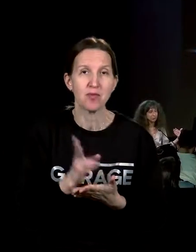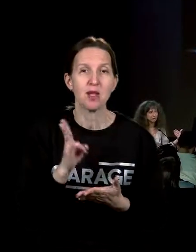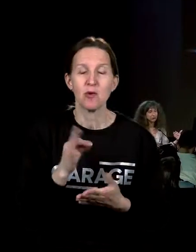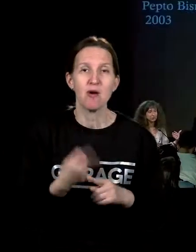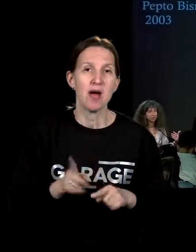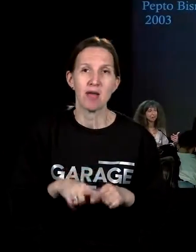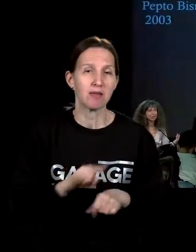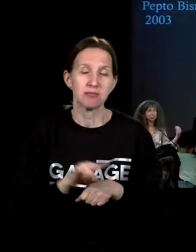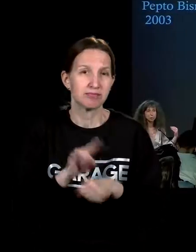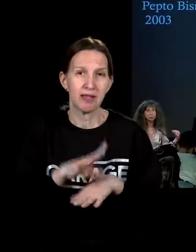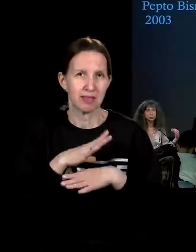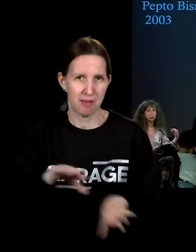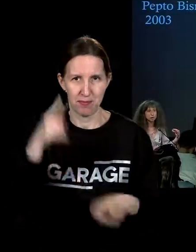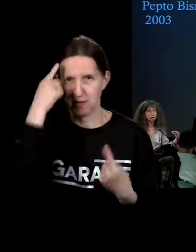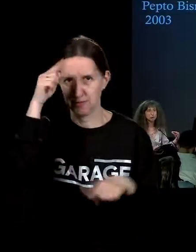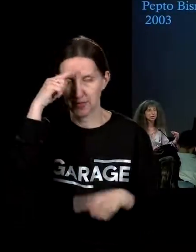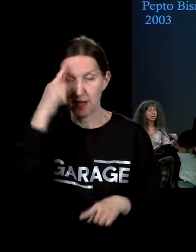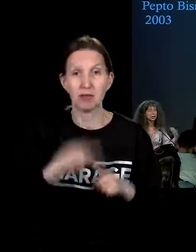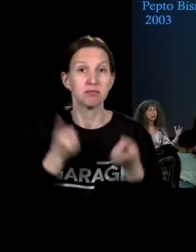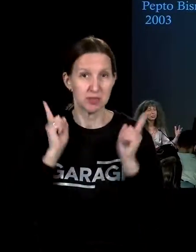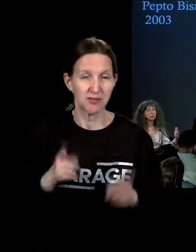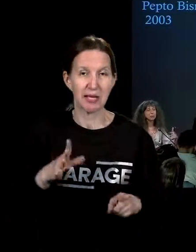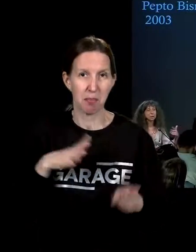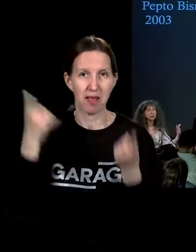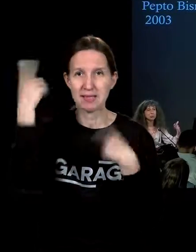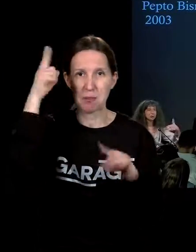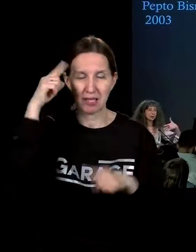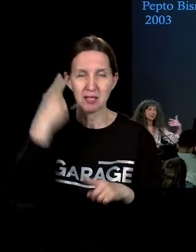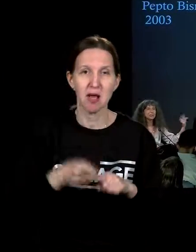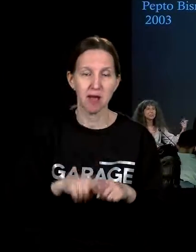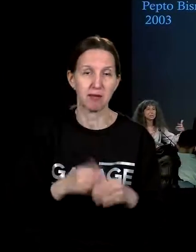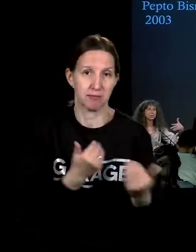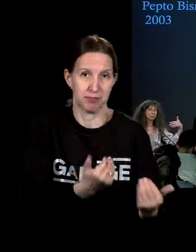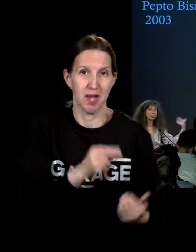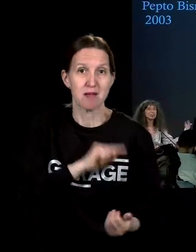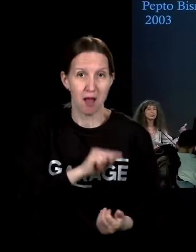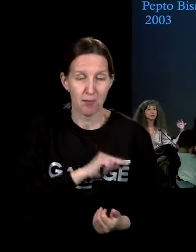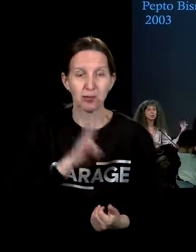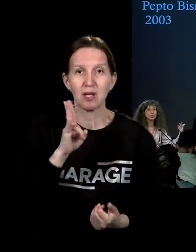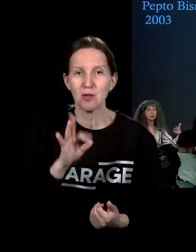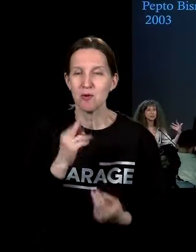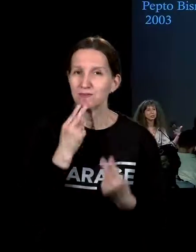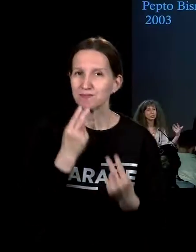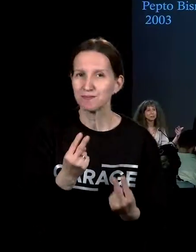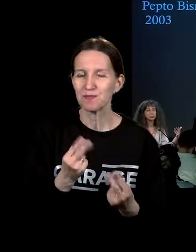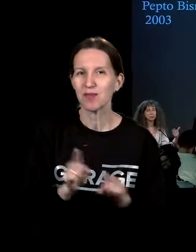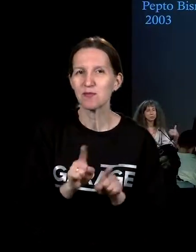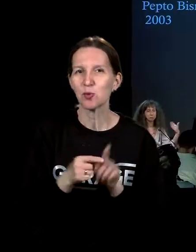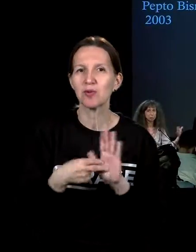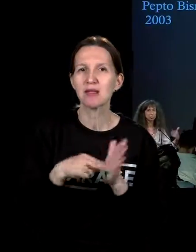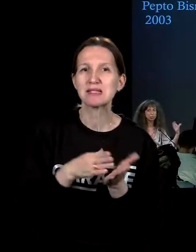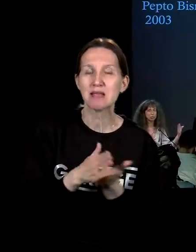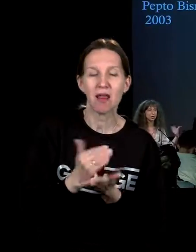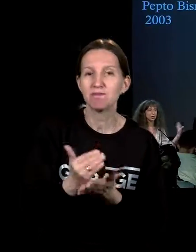было изобретением, это вполне было работой, но при этом это, конечно, как бы цель, это финал этого изобретения оставался